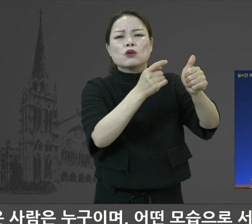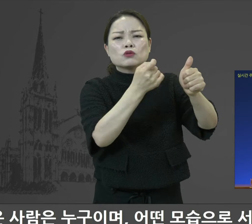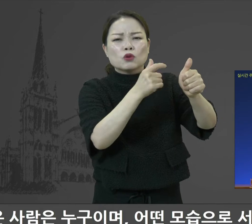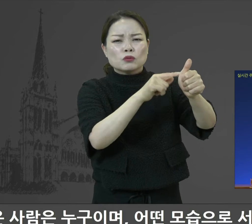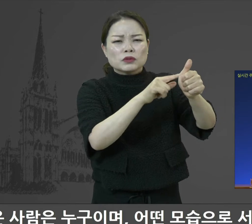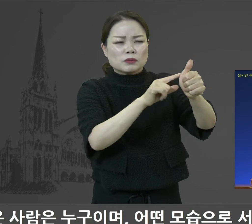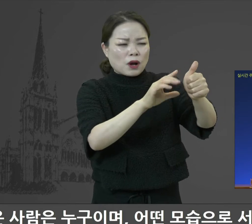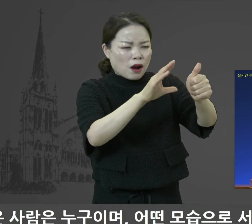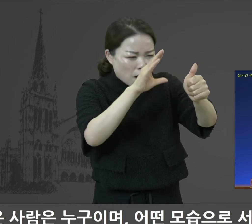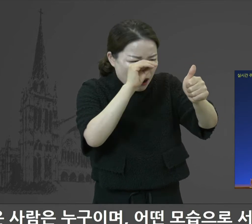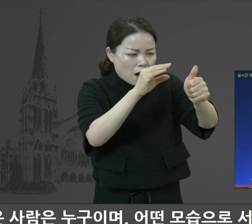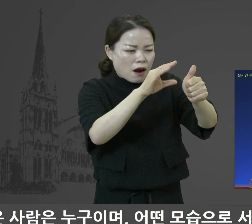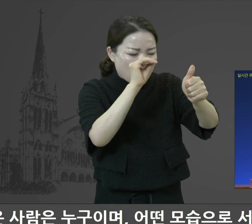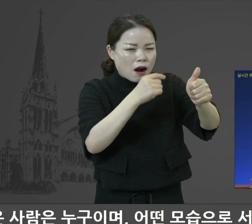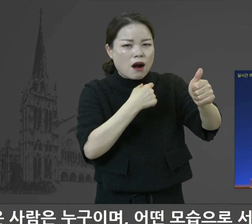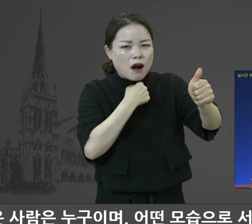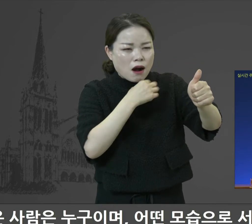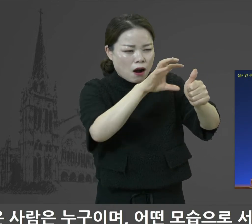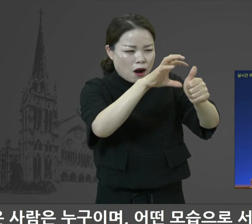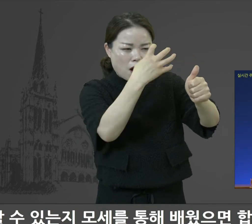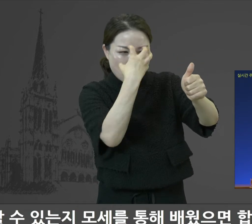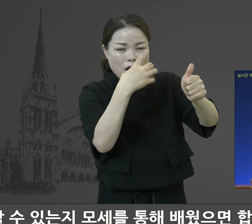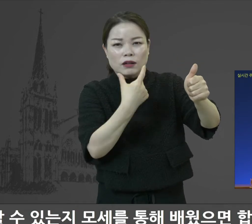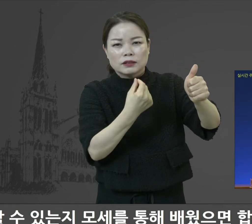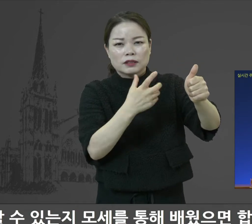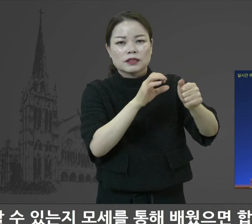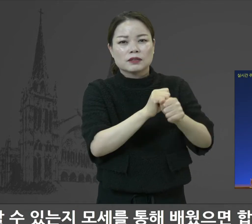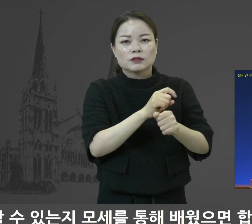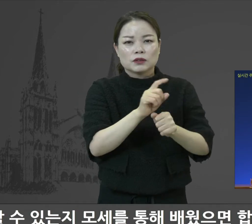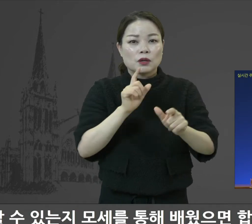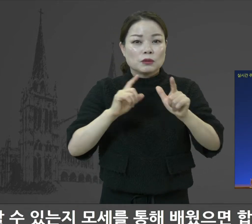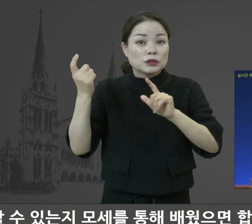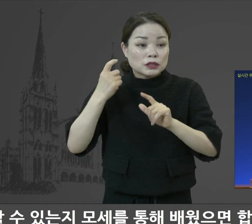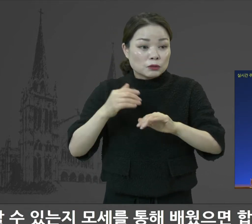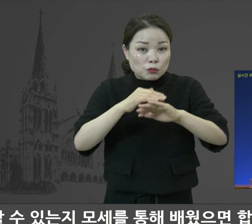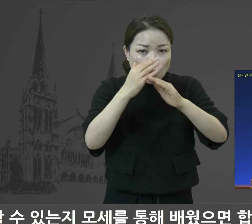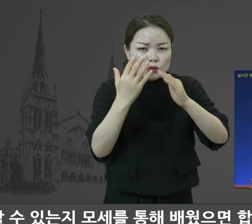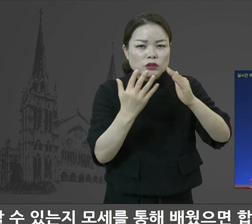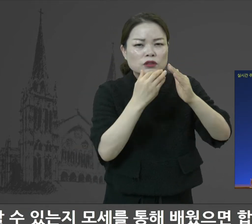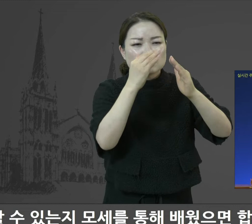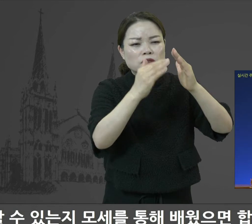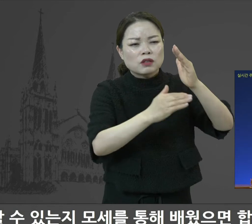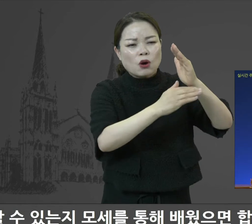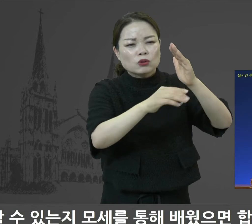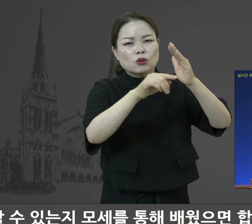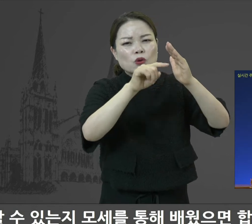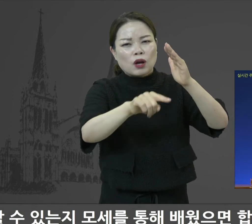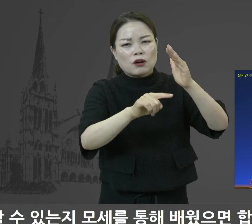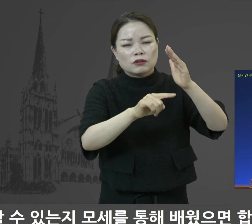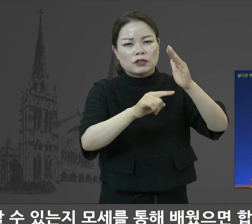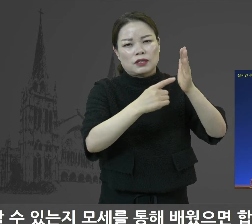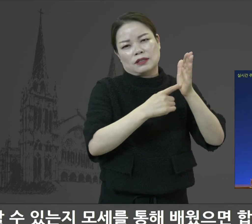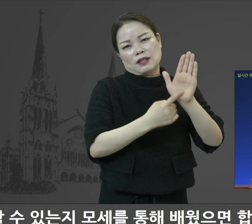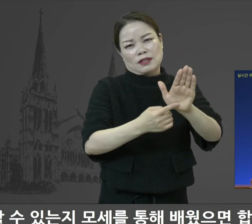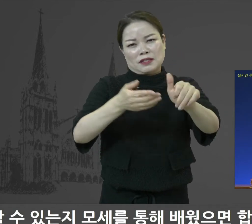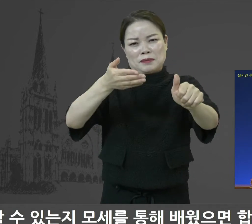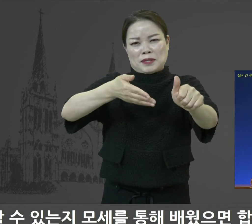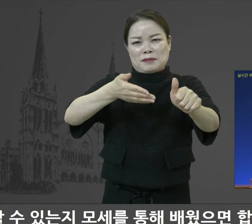조금이라도 모세를 닮은 모습이 저와 여러분 가운데, 이 말씀을 듣는 모든 사람들 가운데 나타나기를 주의 이름으로